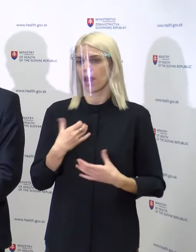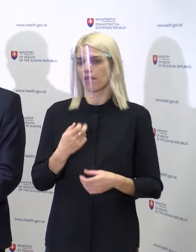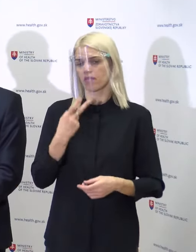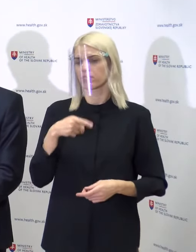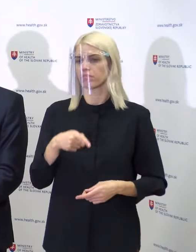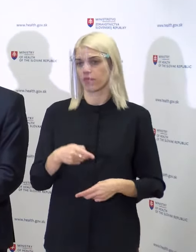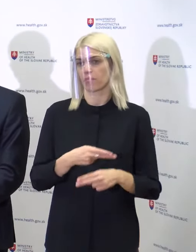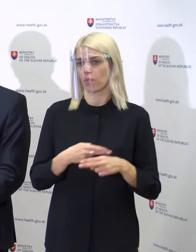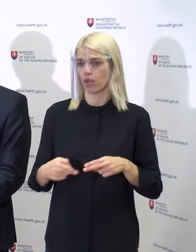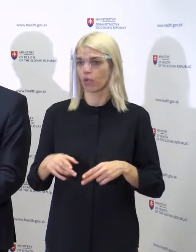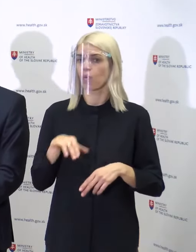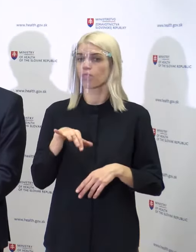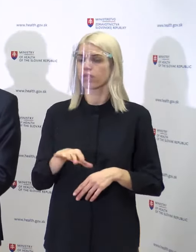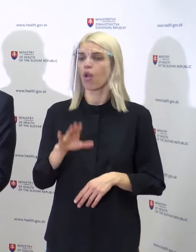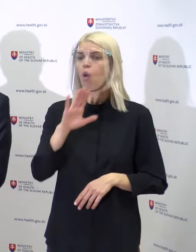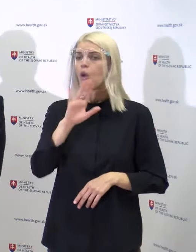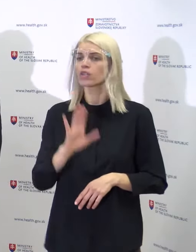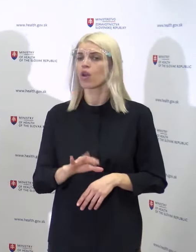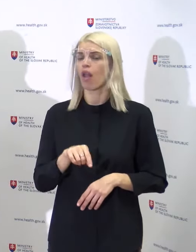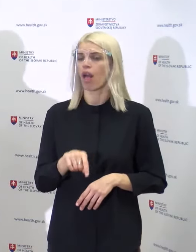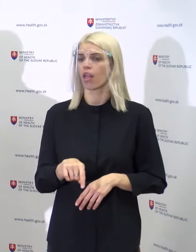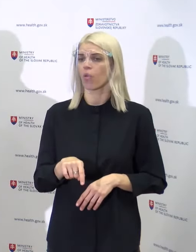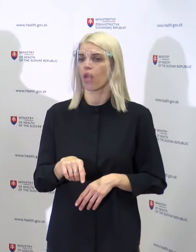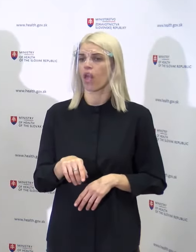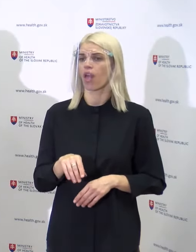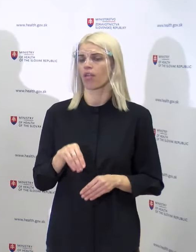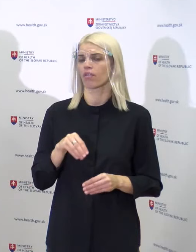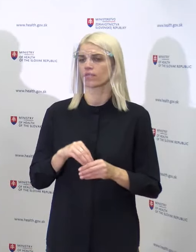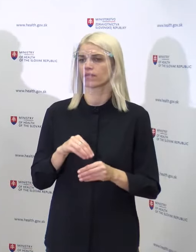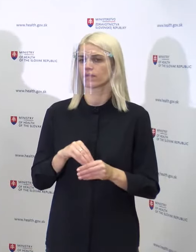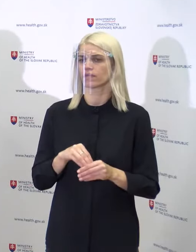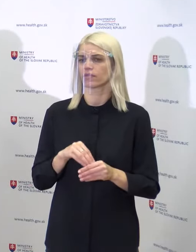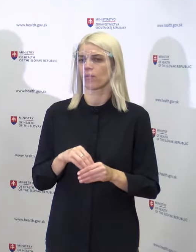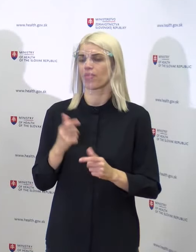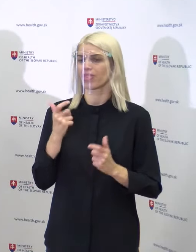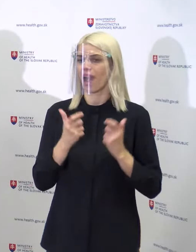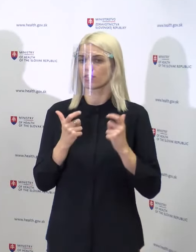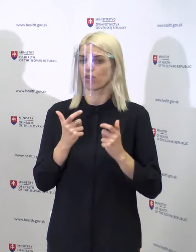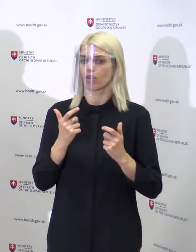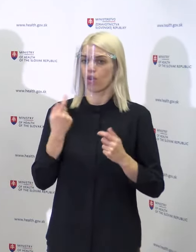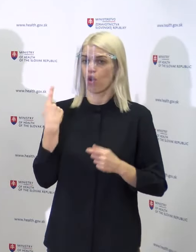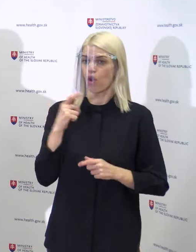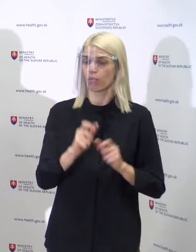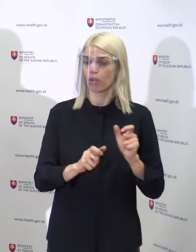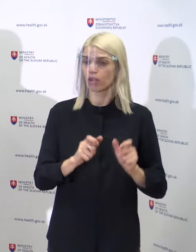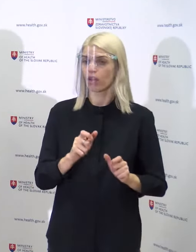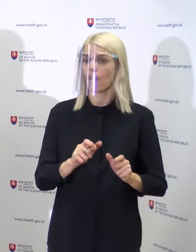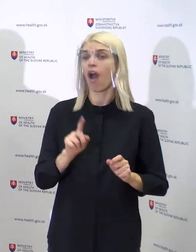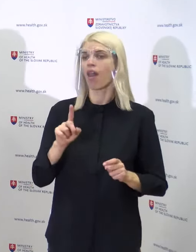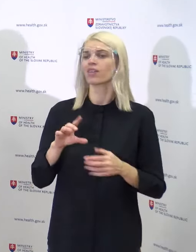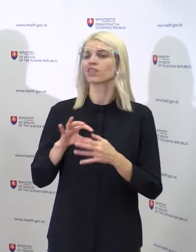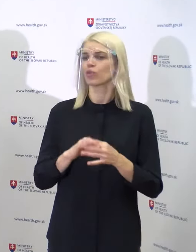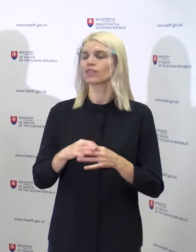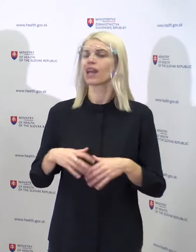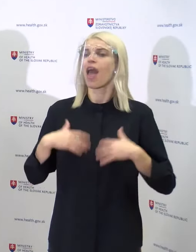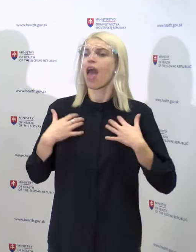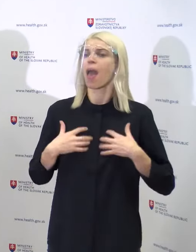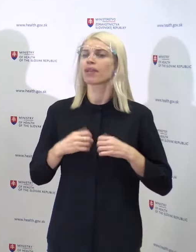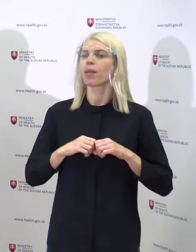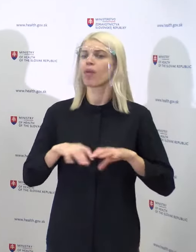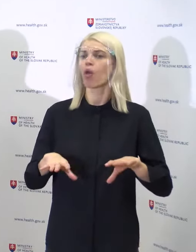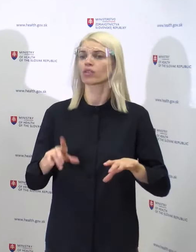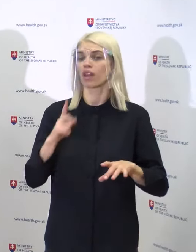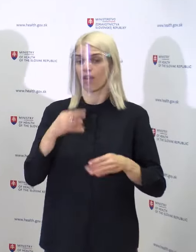poriadku, zohľadňuje aj názory odborníkov, aj keď z hľadiska epidemiologického je